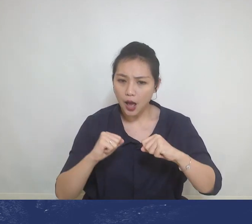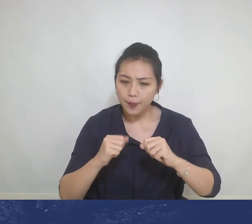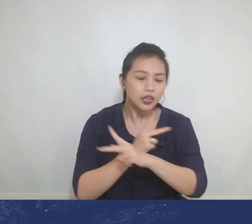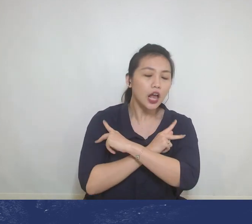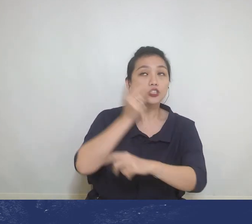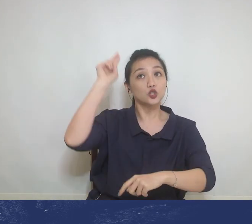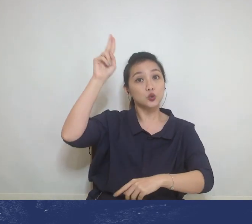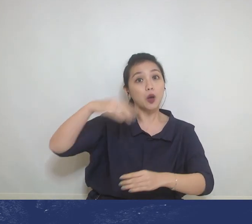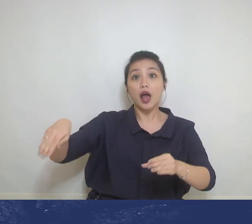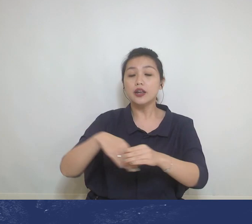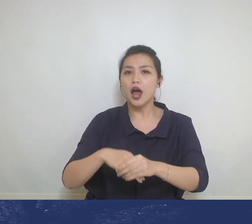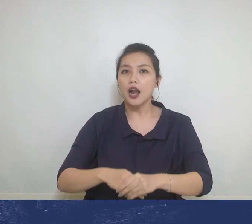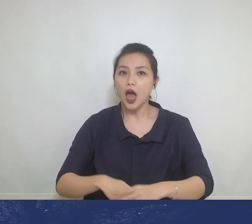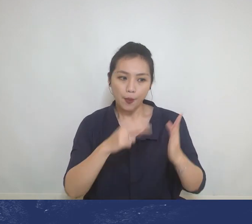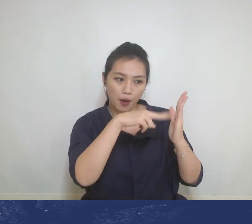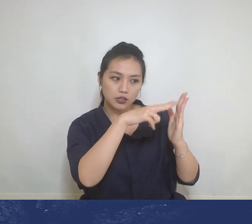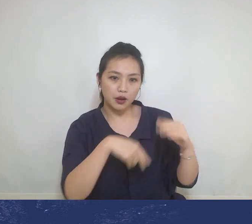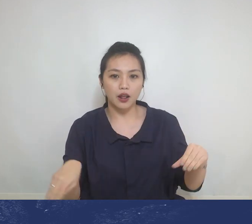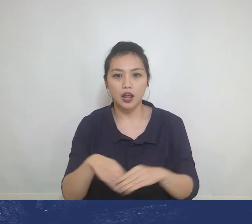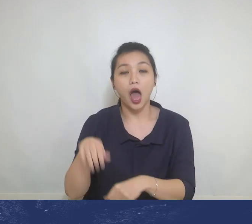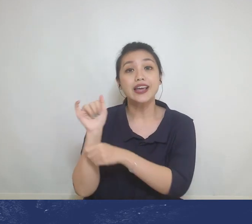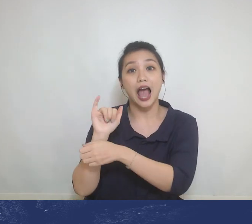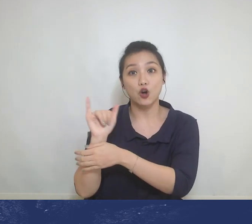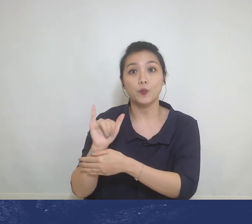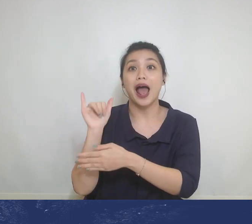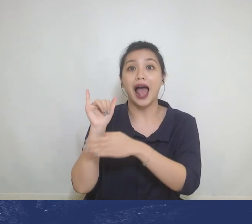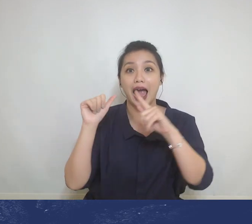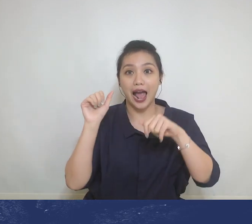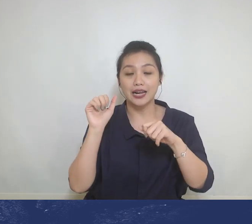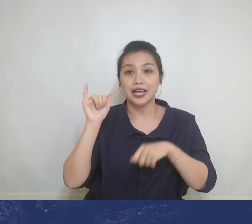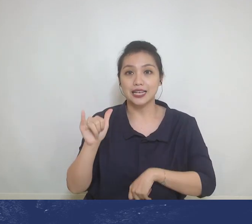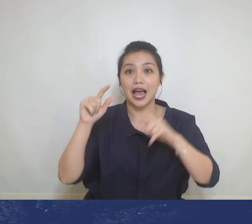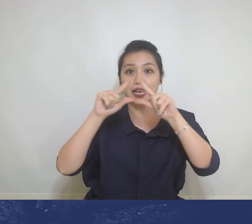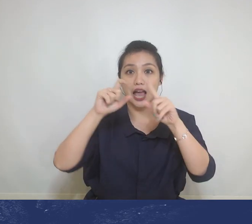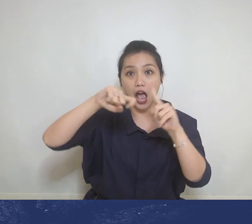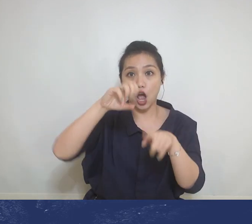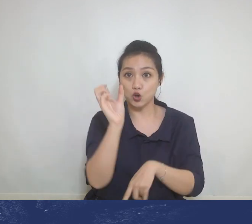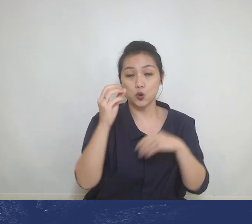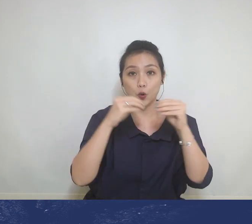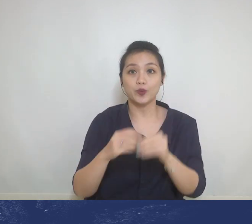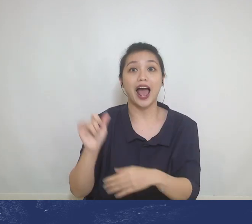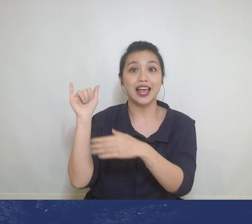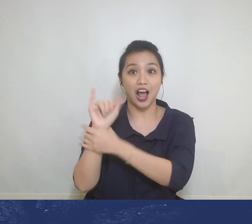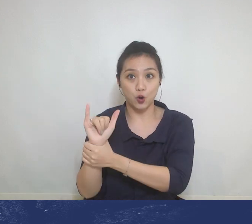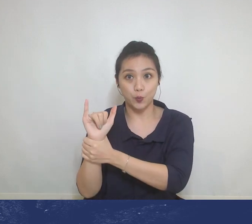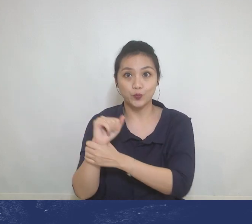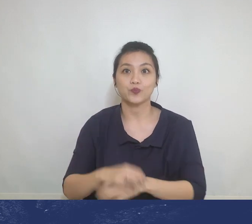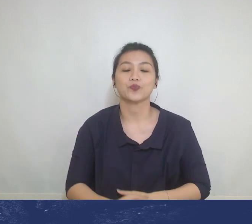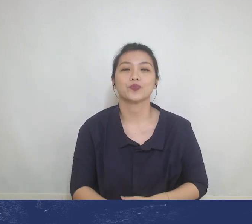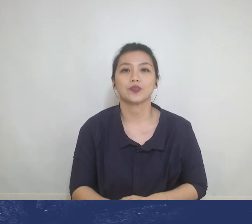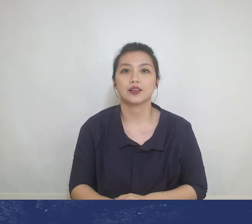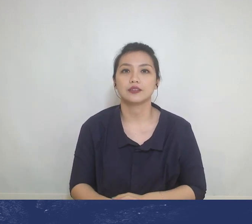menemukan kasih Tuhan di dalam pembacaan mengenai Yakub. Saya ini merasa semakin aman dengan Tuhan